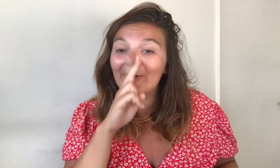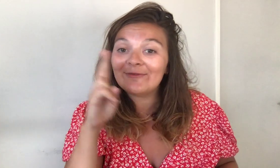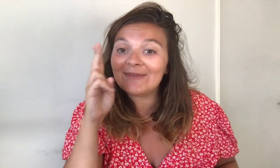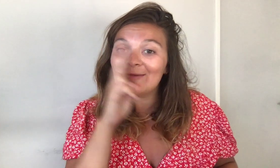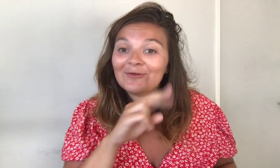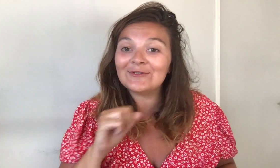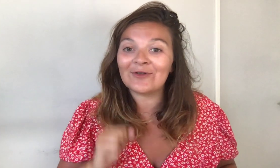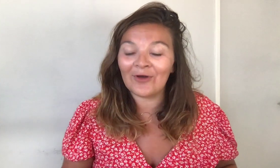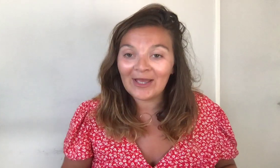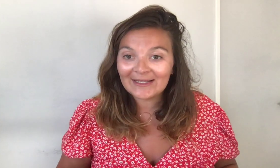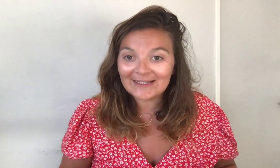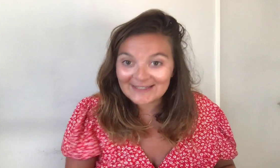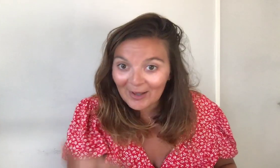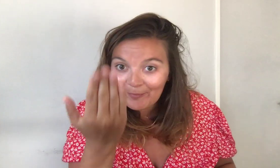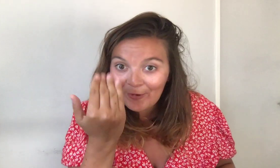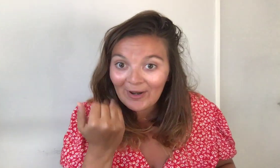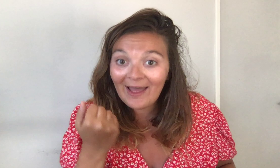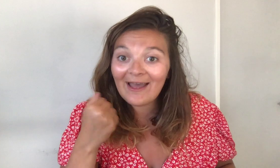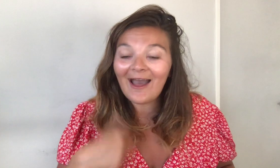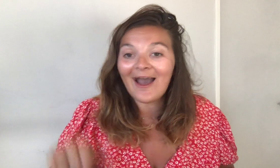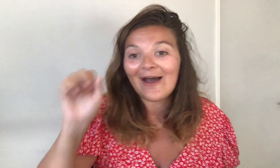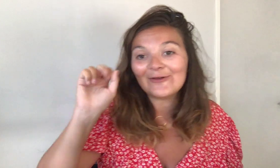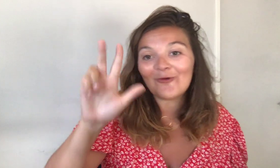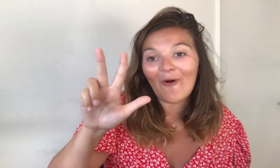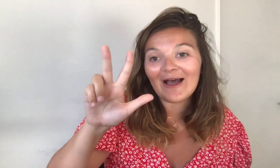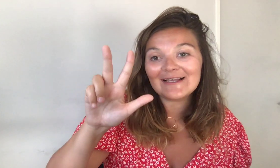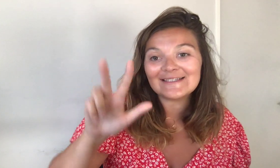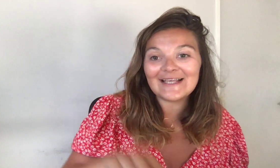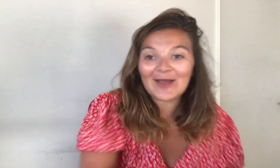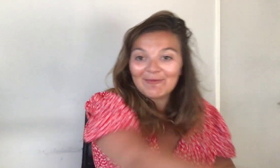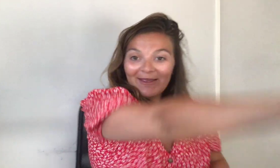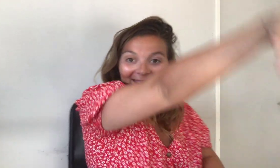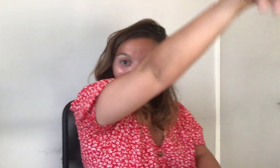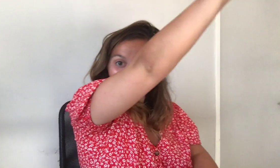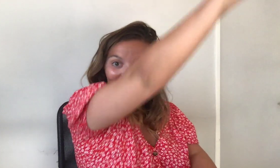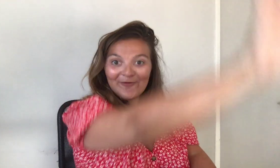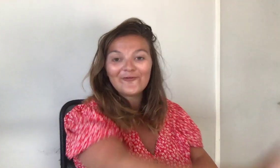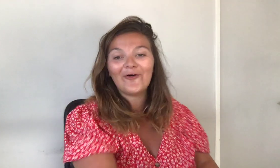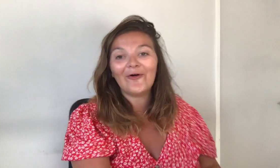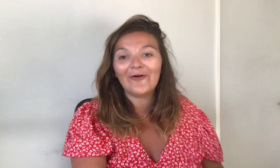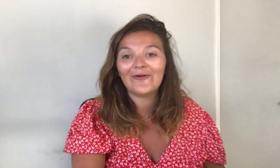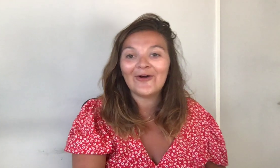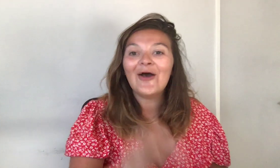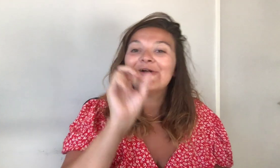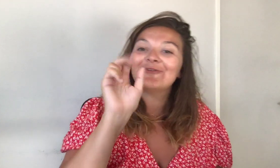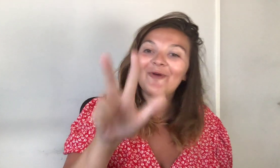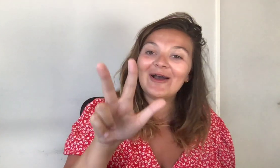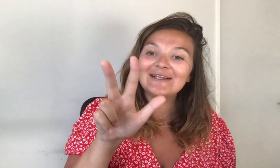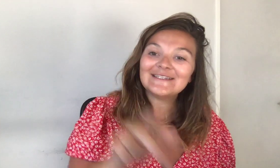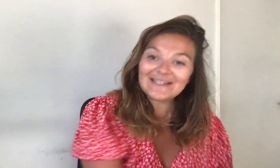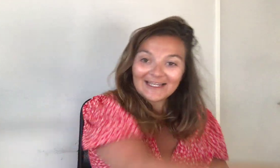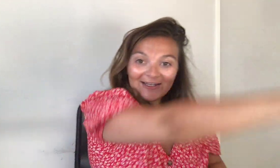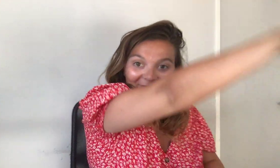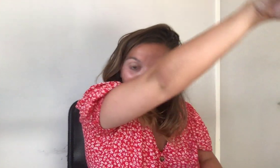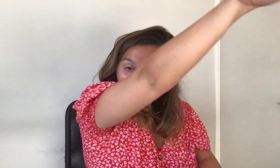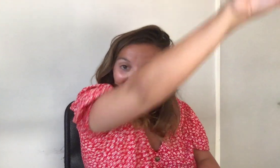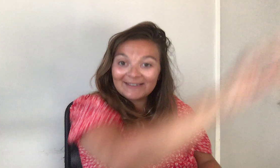tellement amusant qu'ils appelèrent un troisième éléphant. Trois éléphants qui